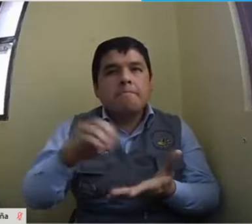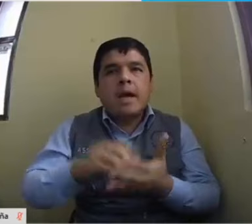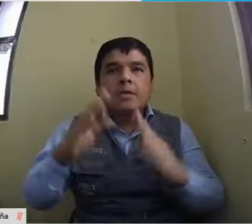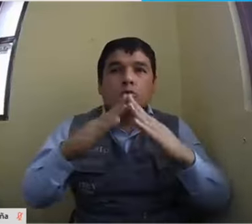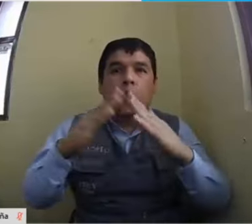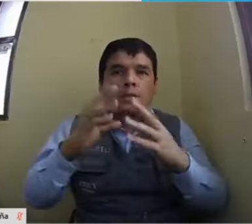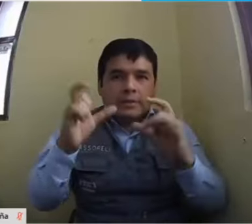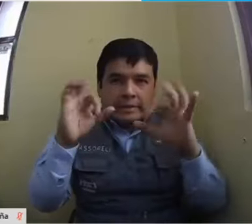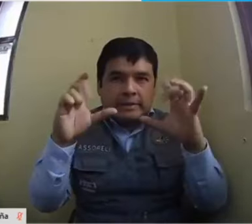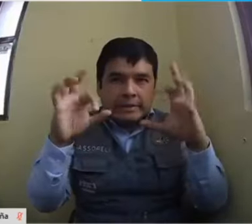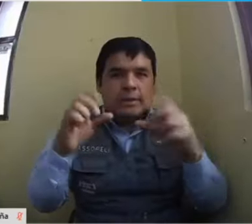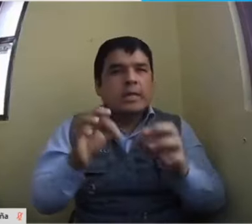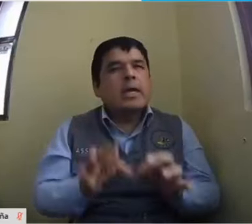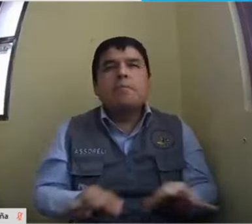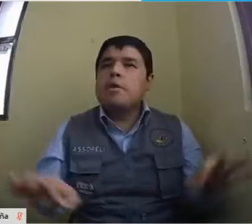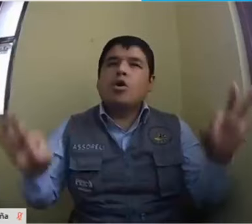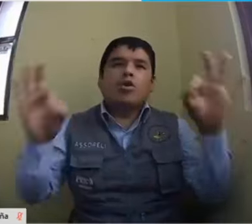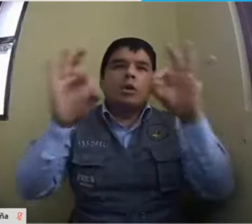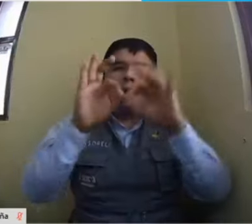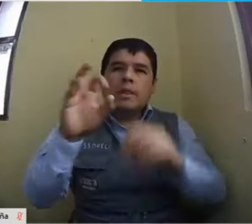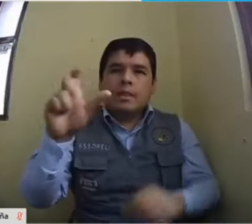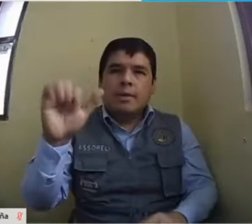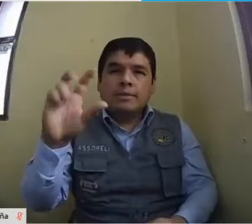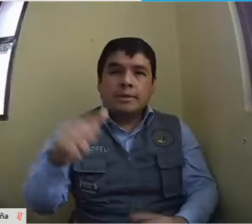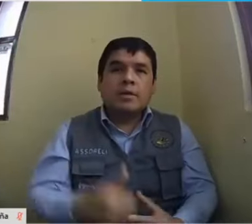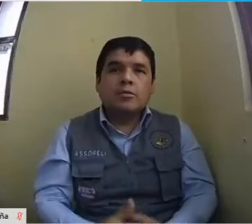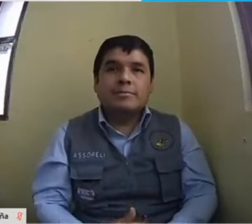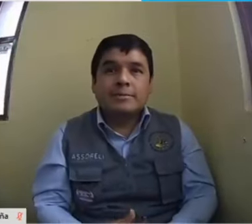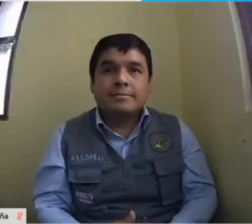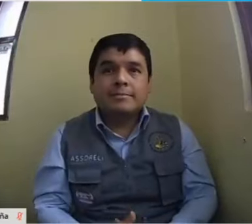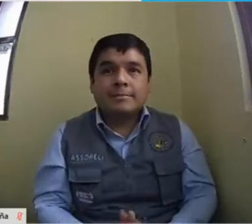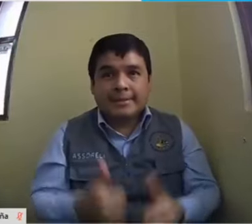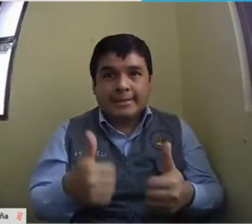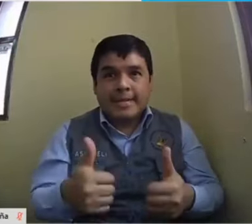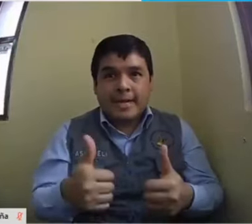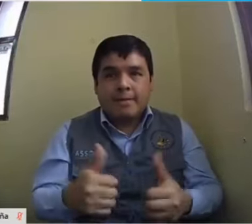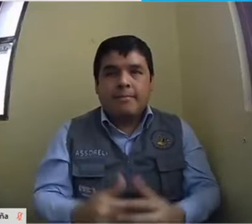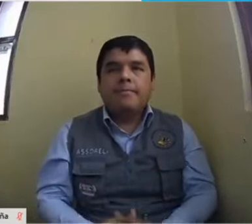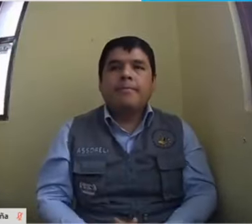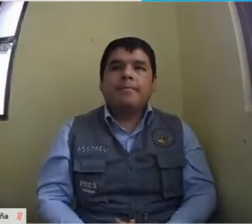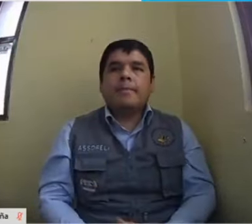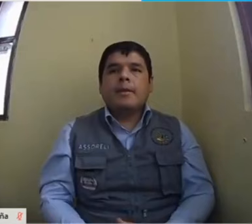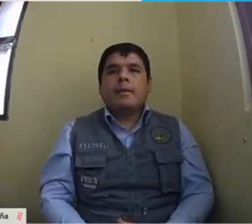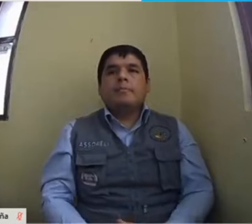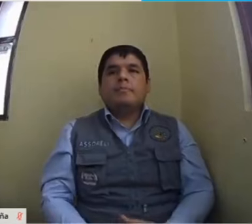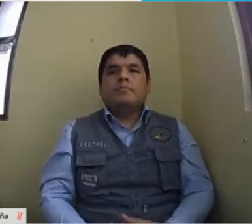Hay que practicar en casa, sobre todo hay que mover las manos, es muy importante hacer ejercicio.